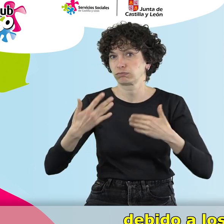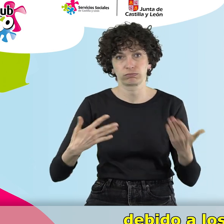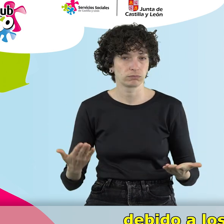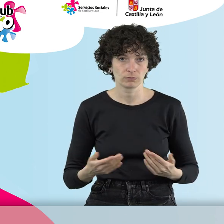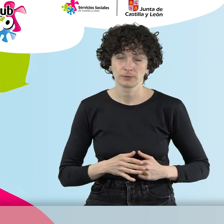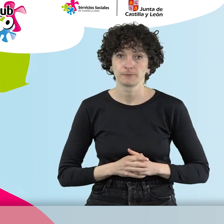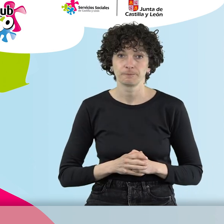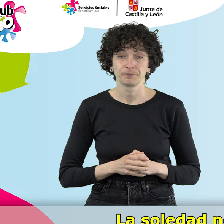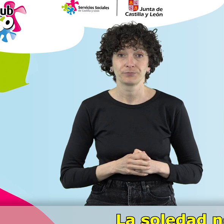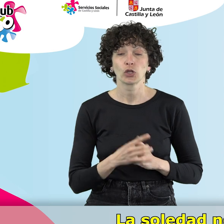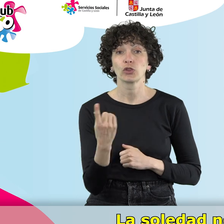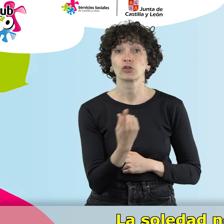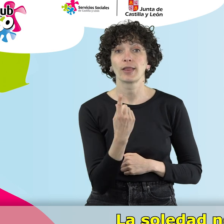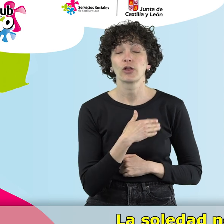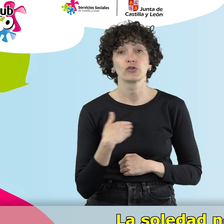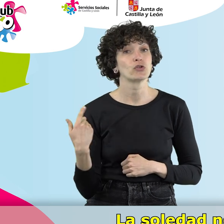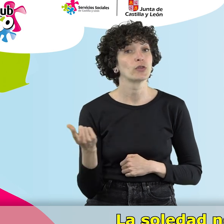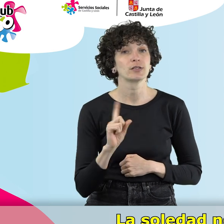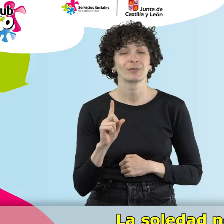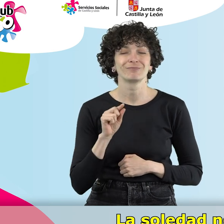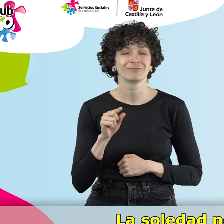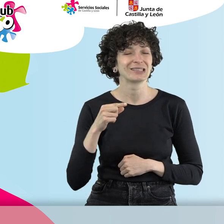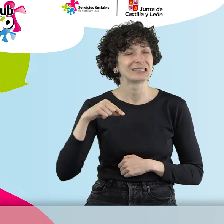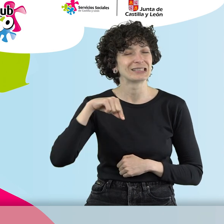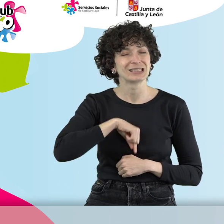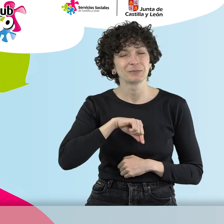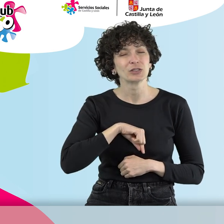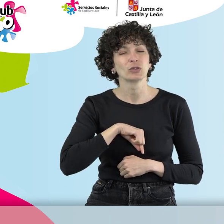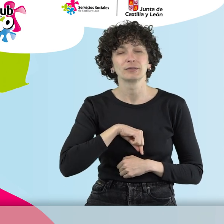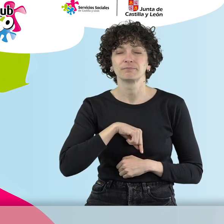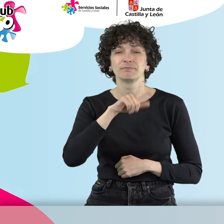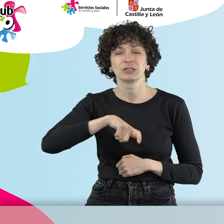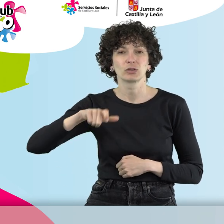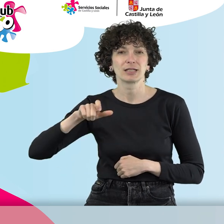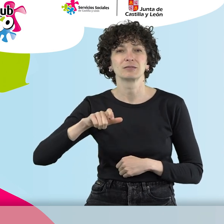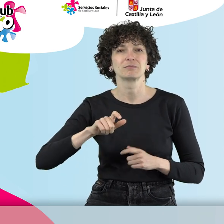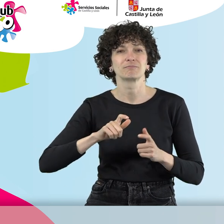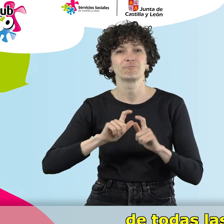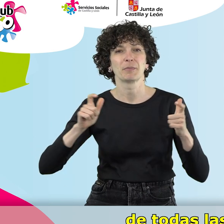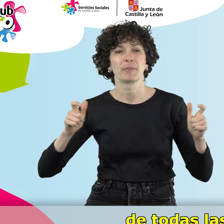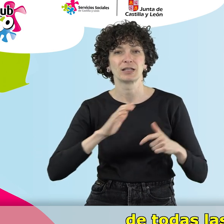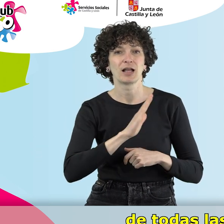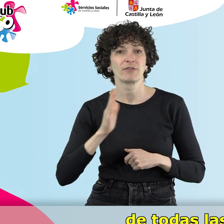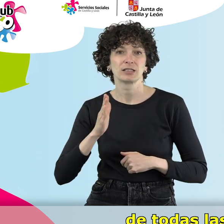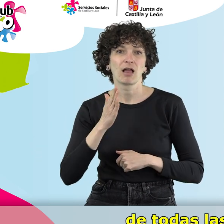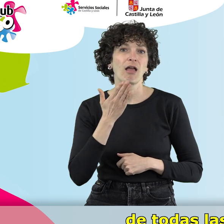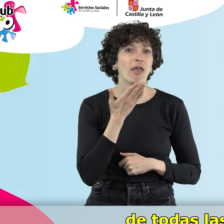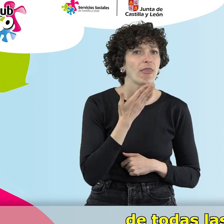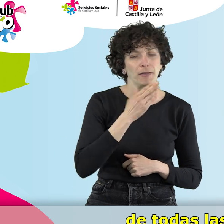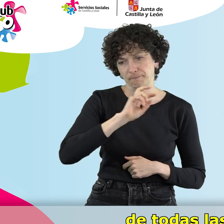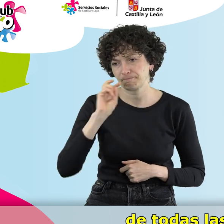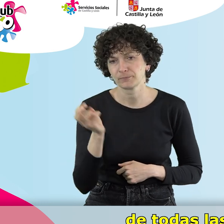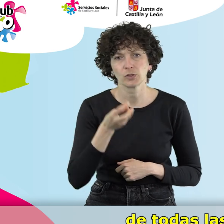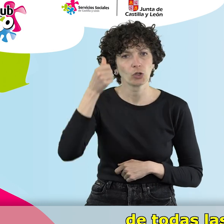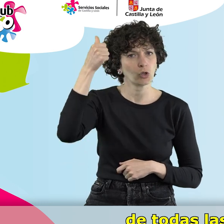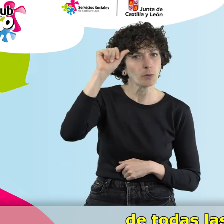vida. La soledad no deseada es un sentimiento que cada vez afecta a más personas, de todas las edades, tanto